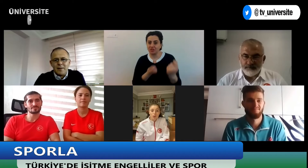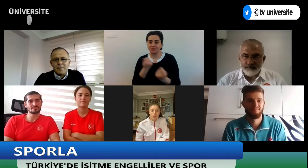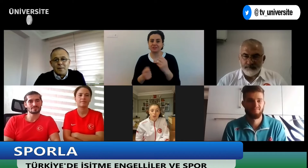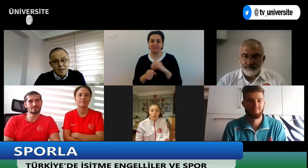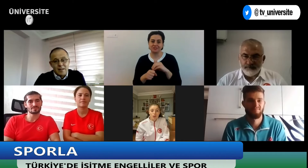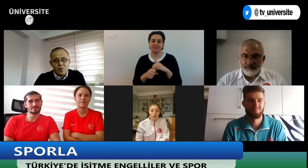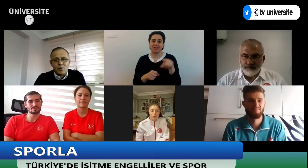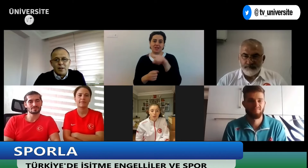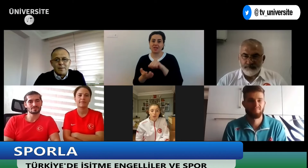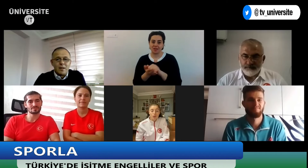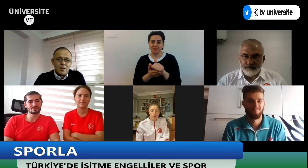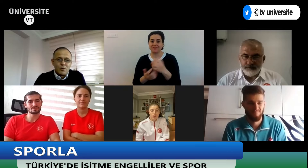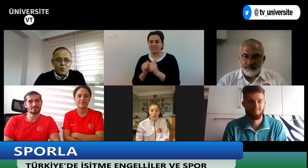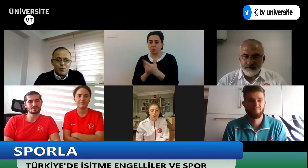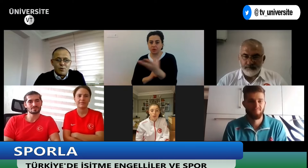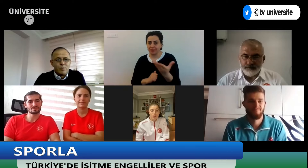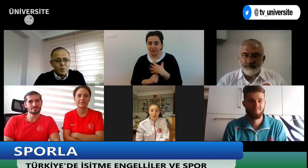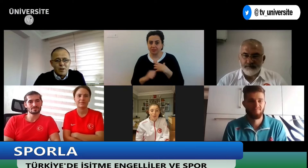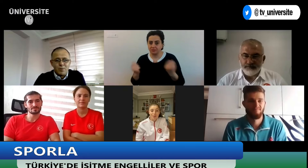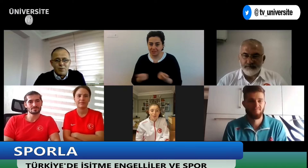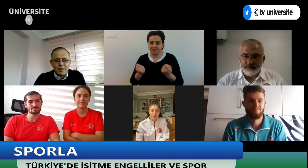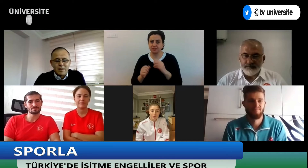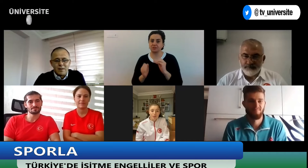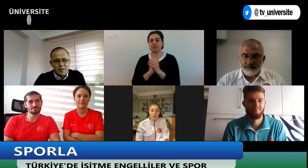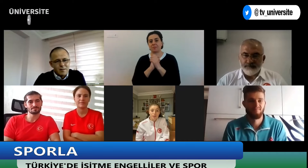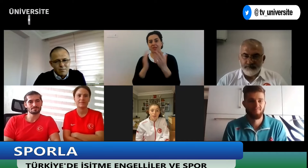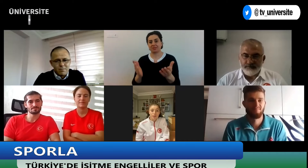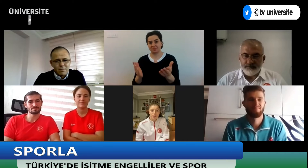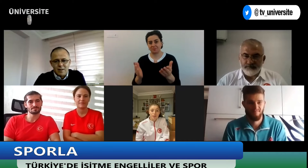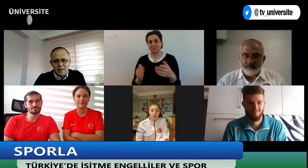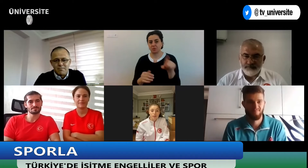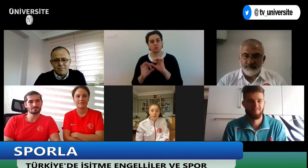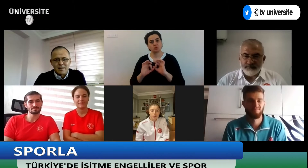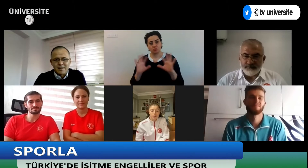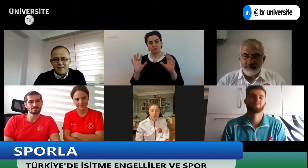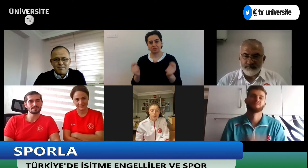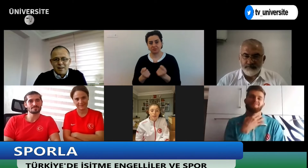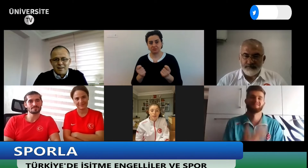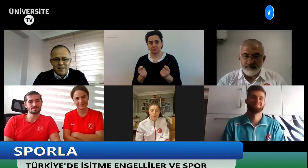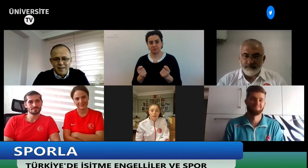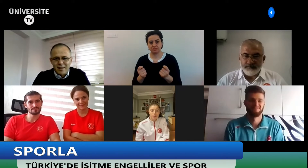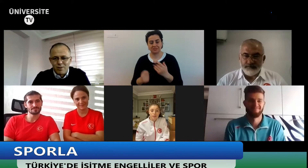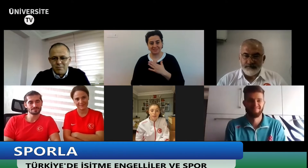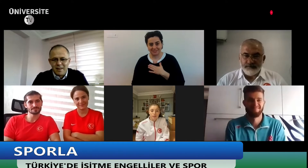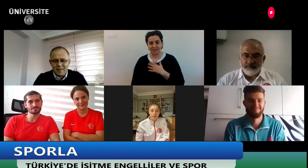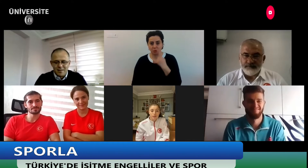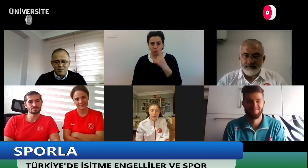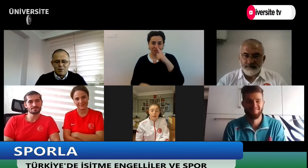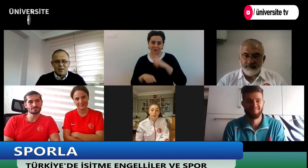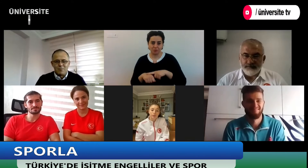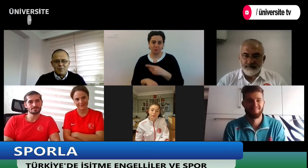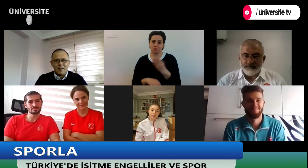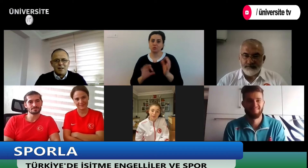de sporcularımız da ayrıca kutluyoruz. Bu müthiş bir özveri. Gerçekten yani saygıyla ediyorum.